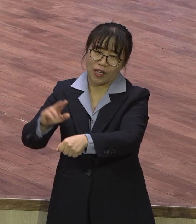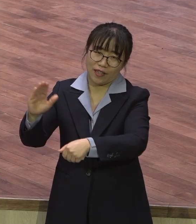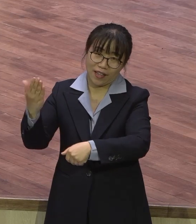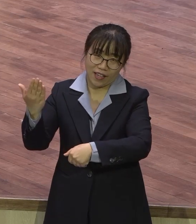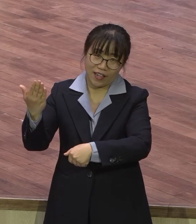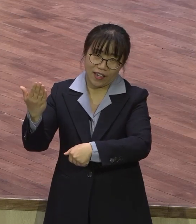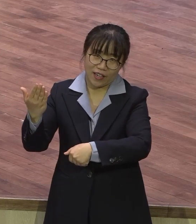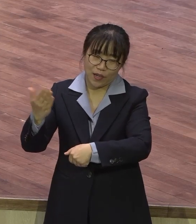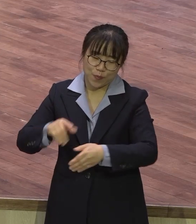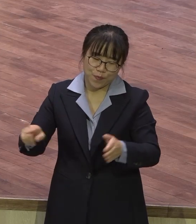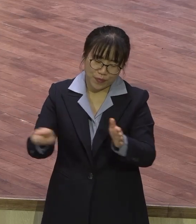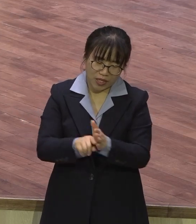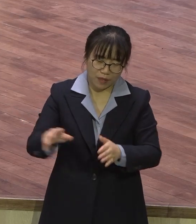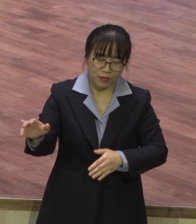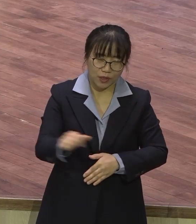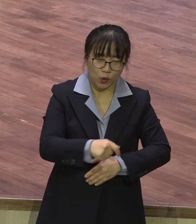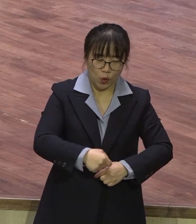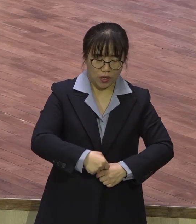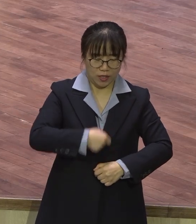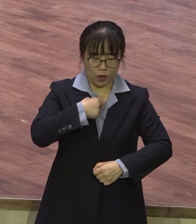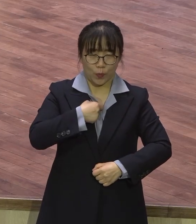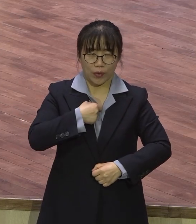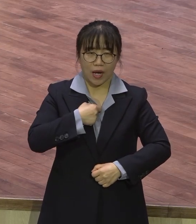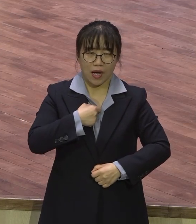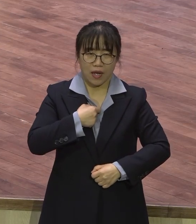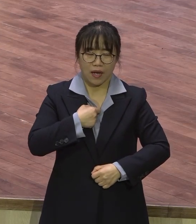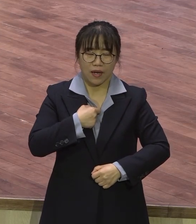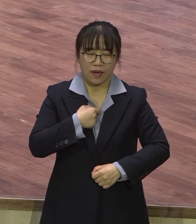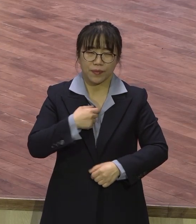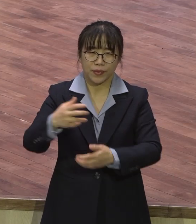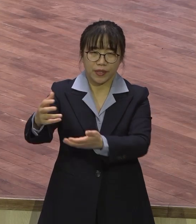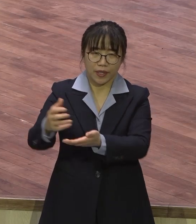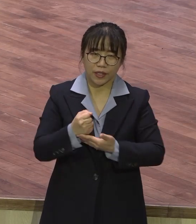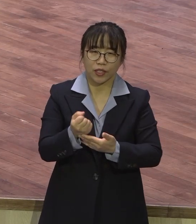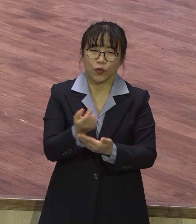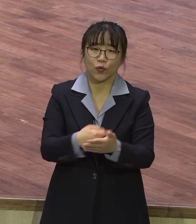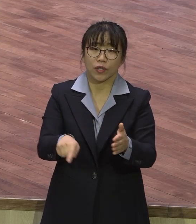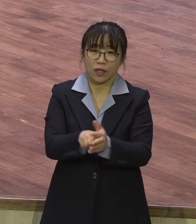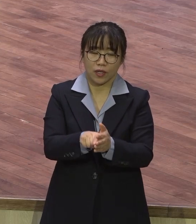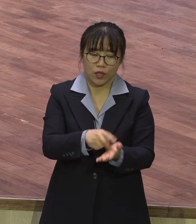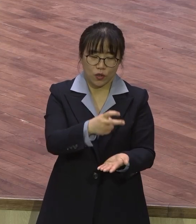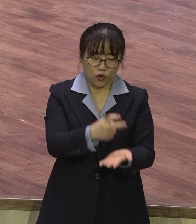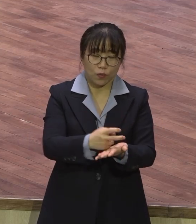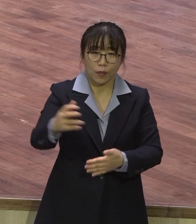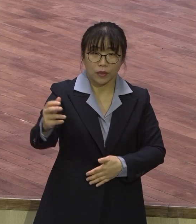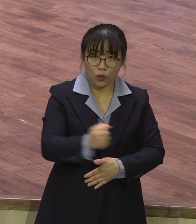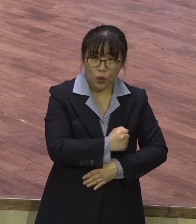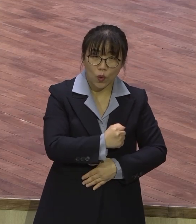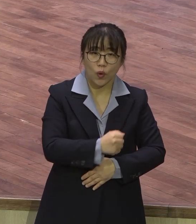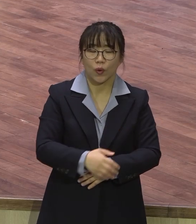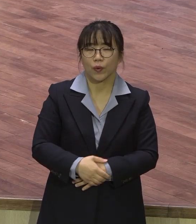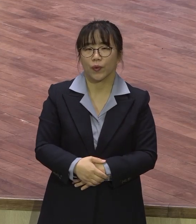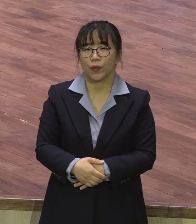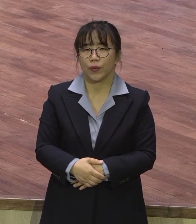말미암아 어렵다함을 얻게 하려 함이라 율법을 통해서 그야말로